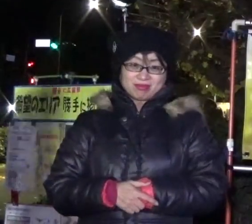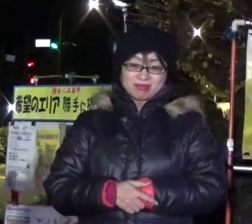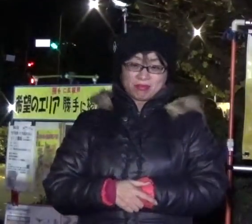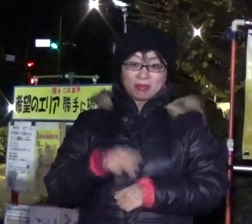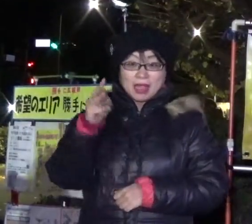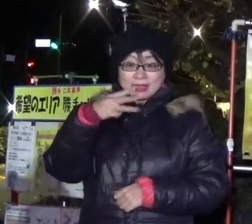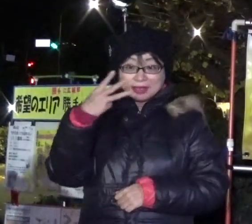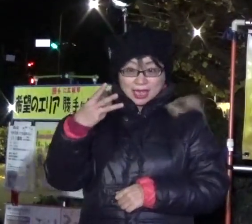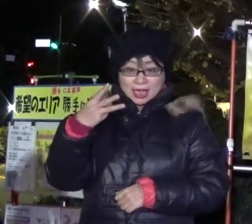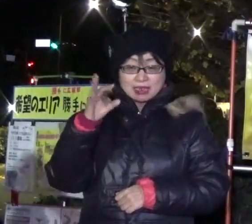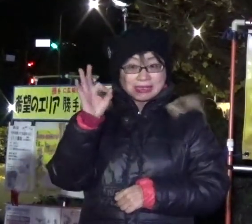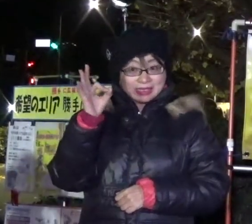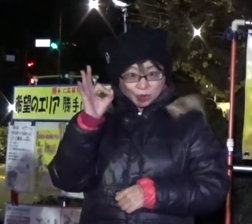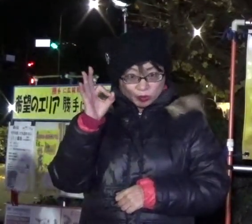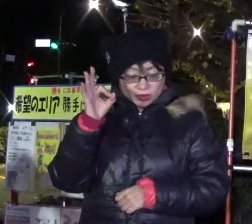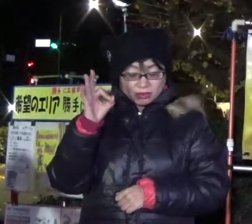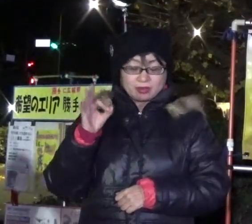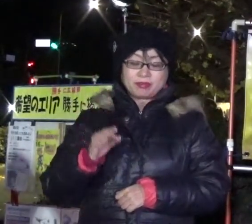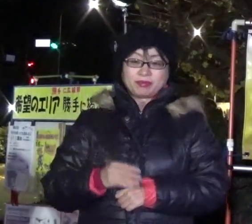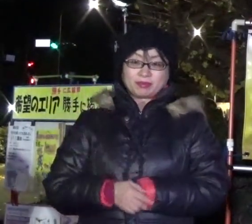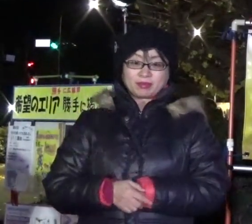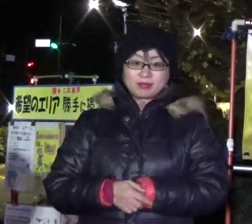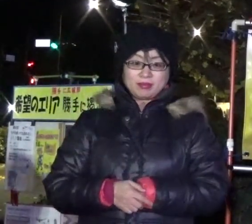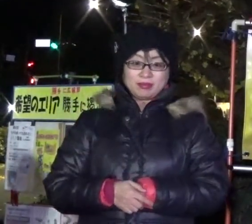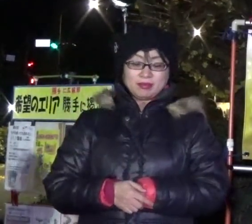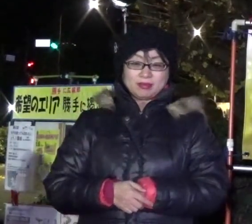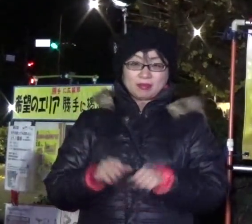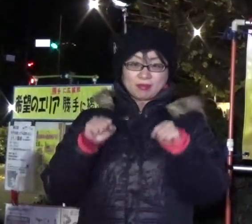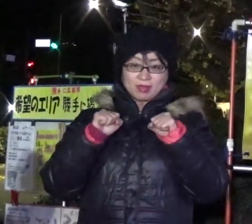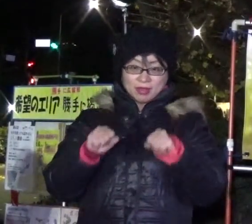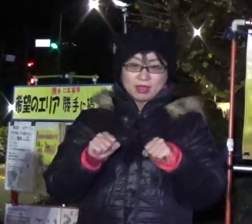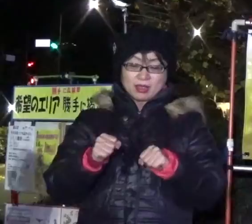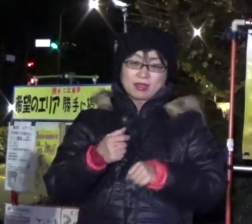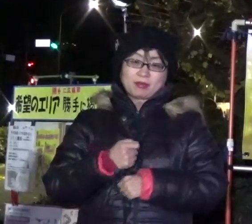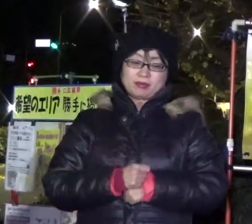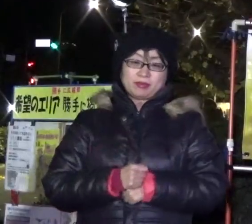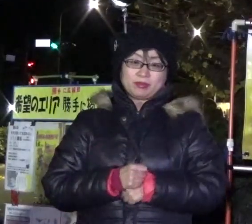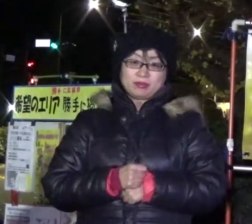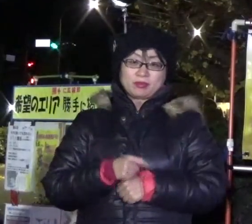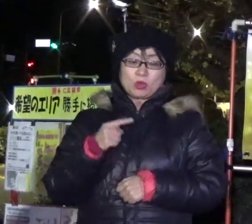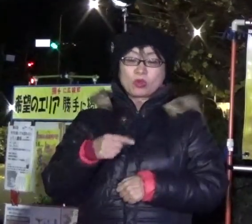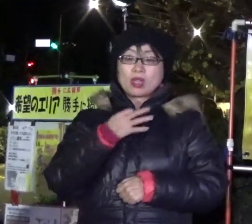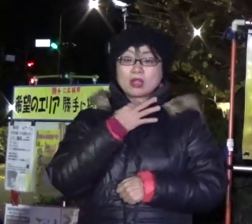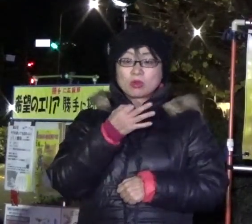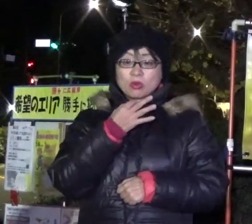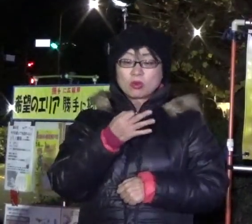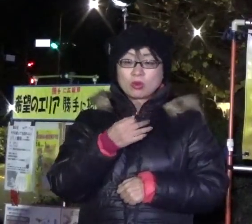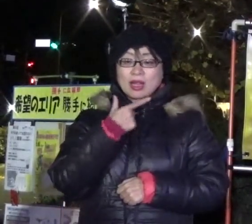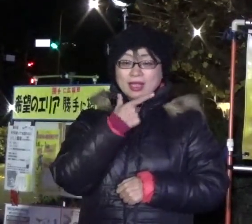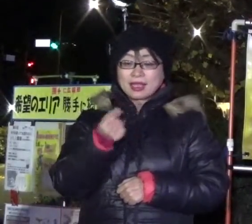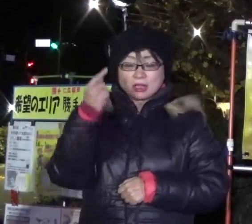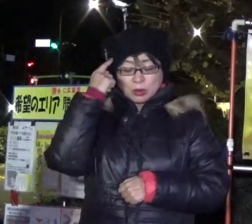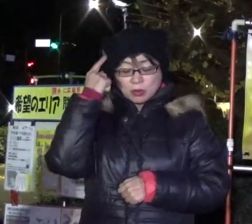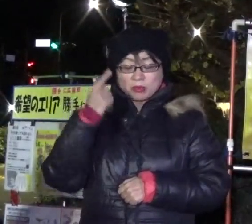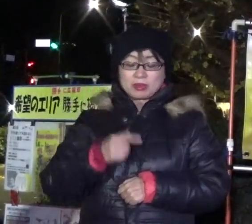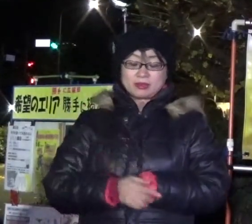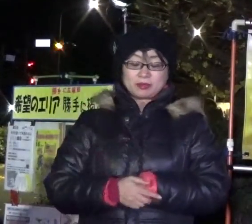第3金曜日ということで、引き続き、ここで声を上げていきます